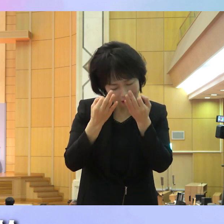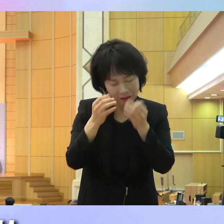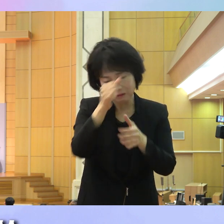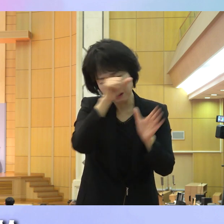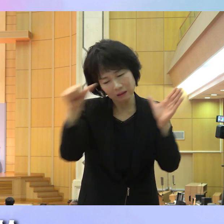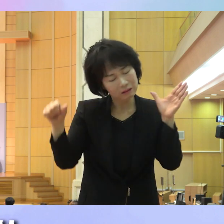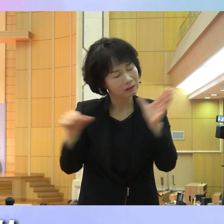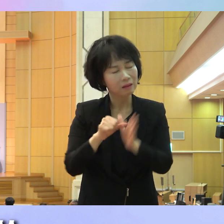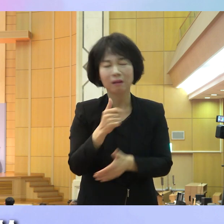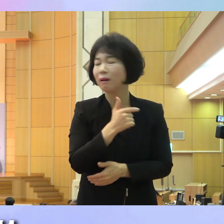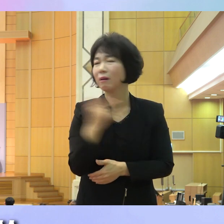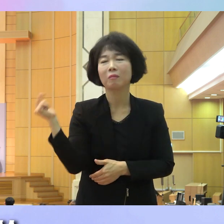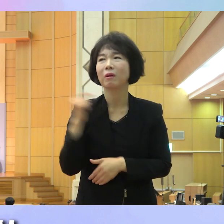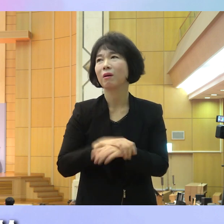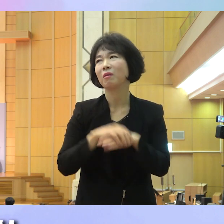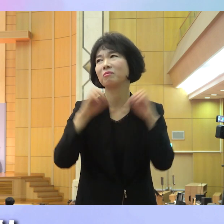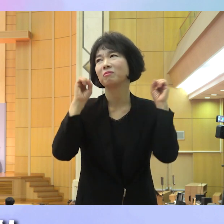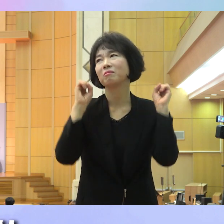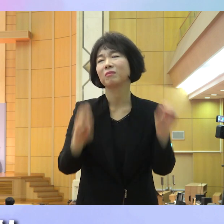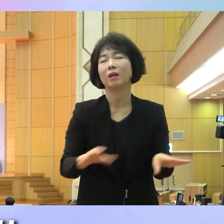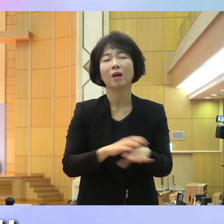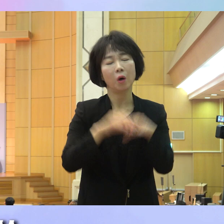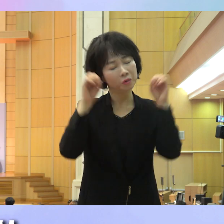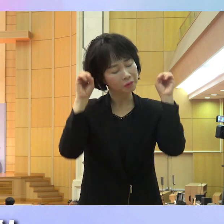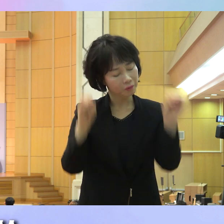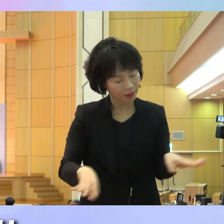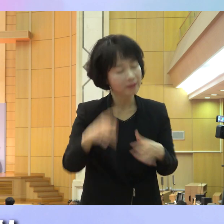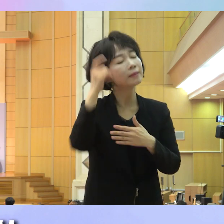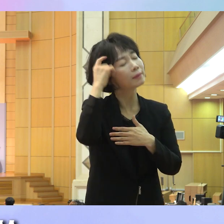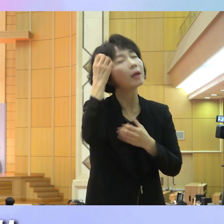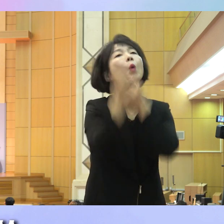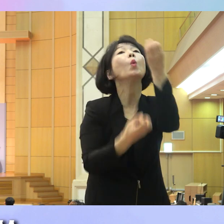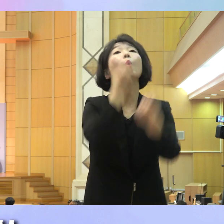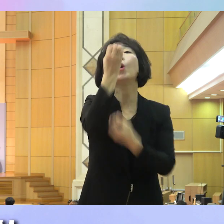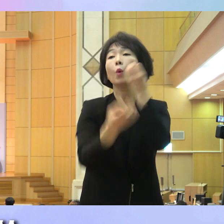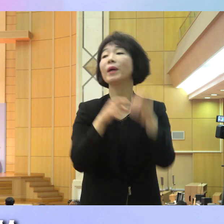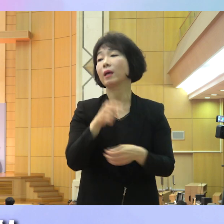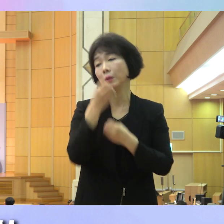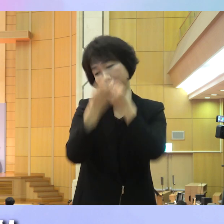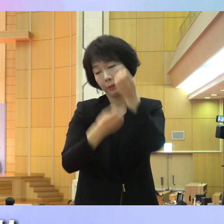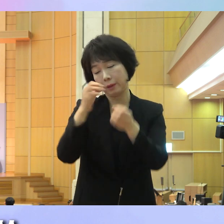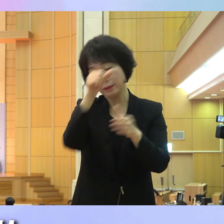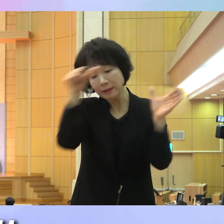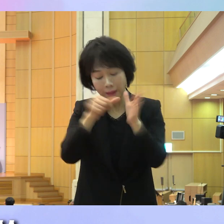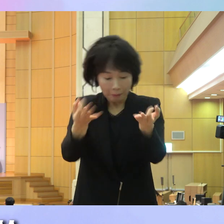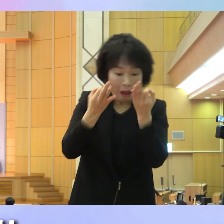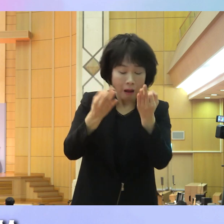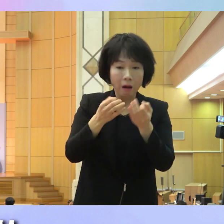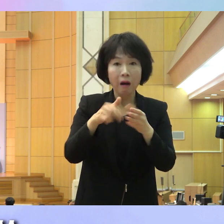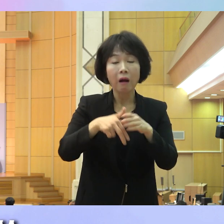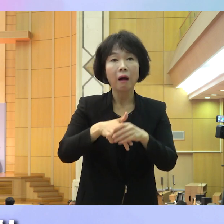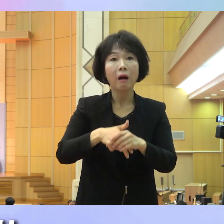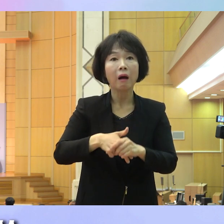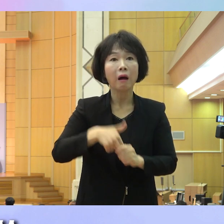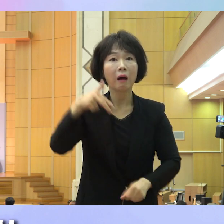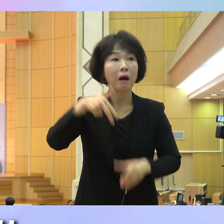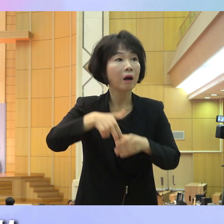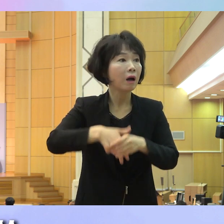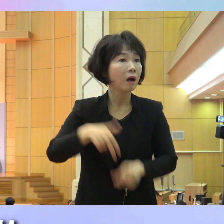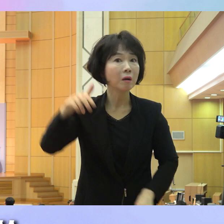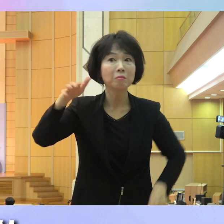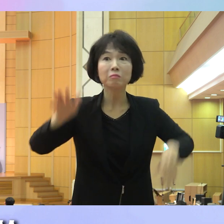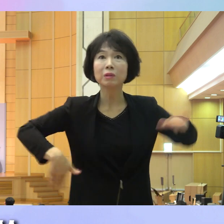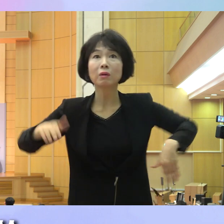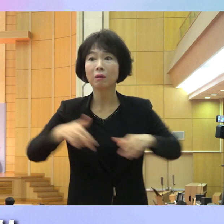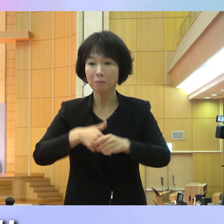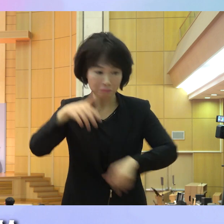허무하다, 전도서 1장 말씀대로 헛되고 헛되고 헛되다, 빈손으로 왔다 빈손으로 가는